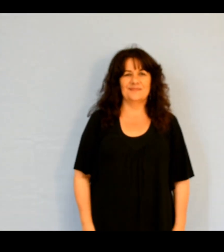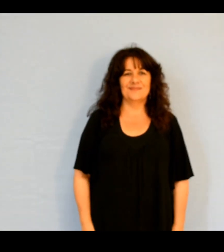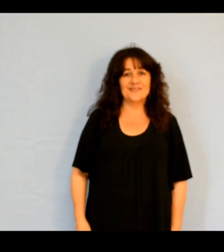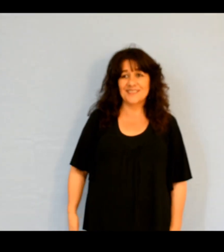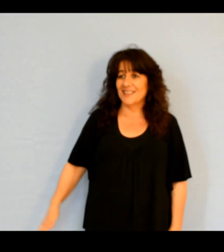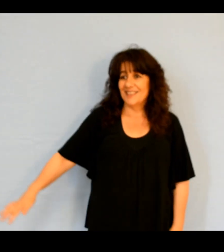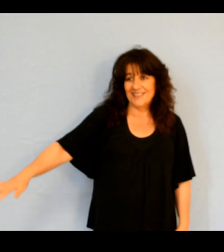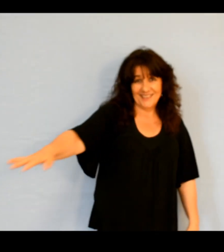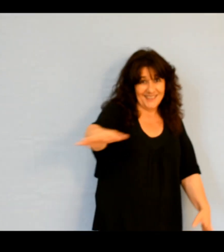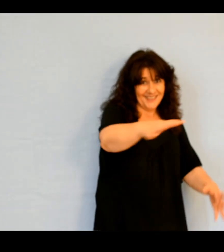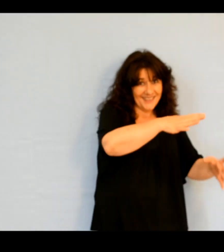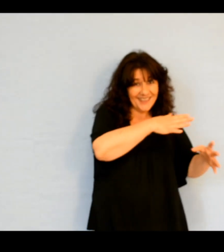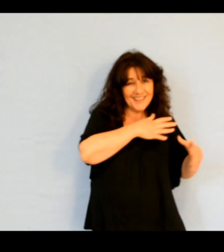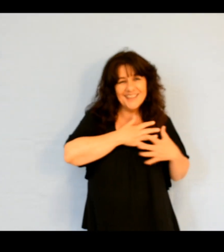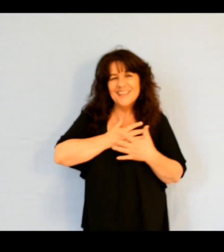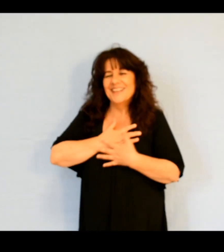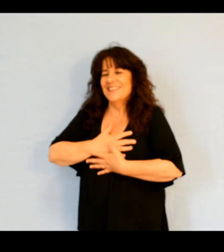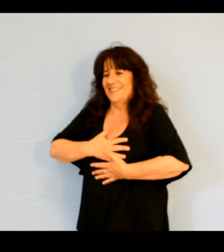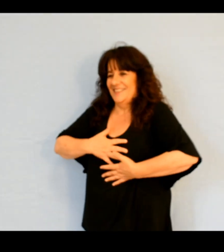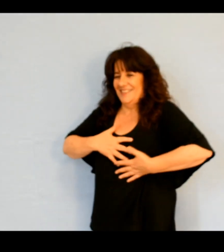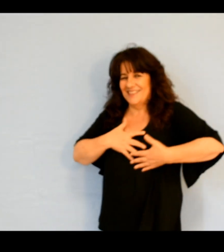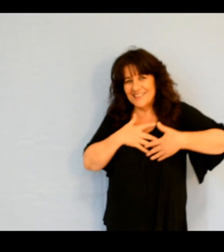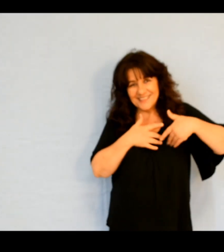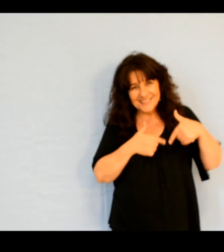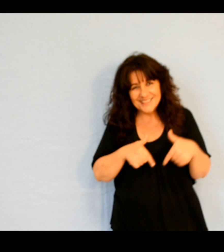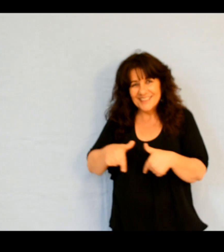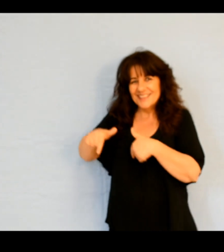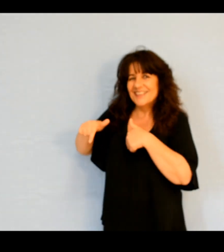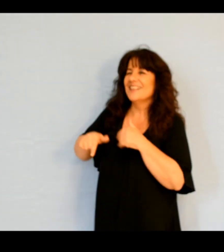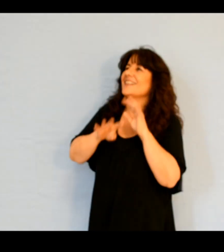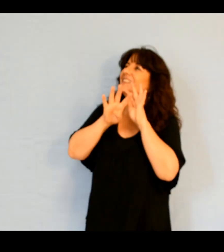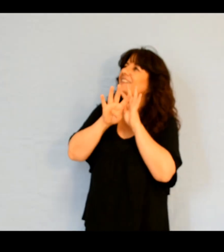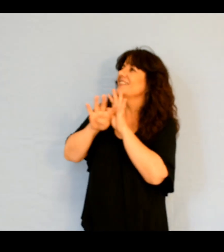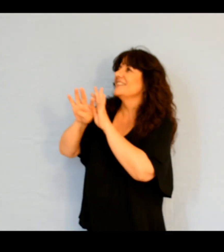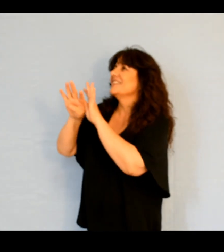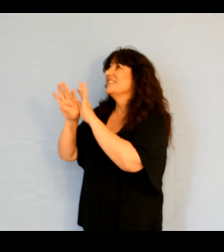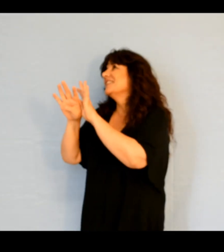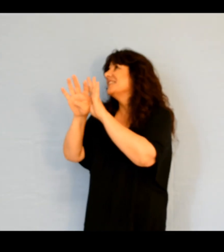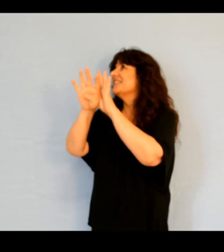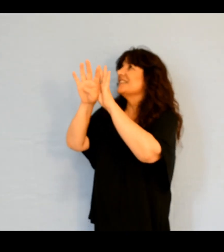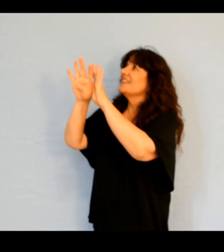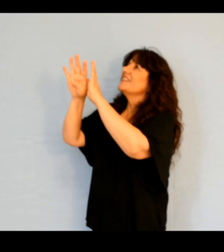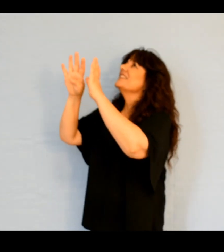Dans la joie nous irons, dans la maison du